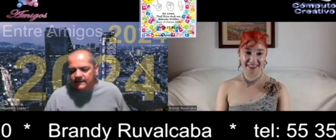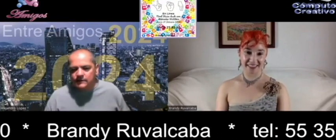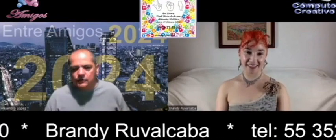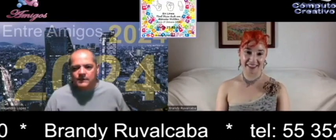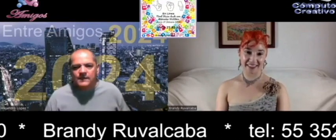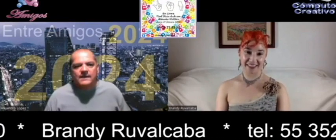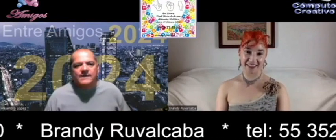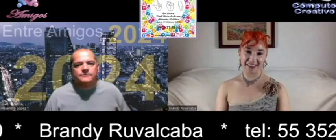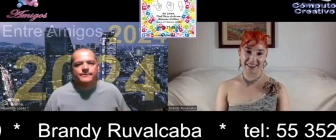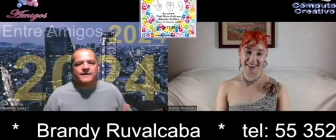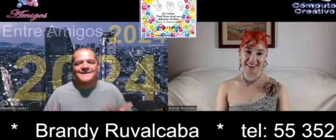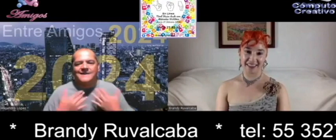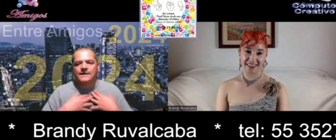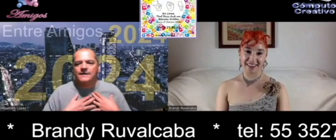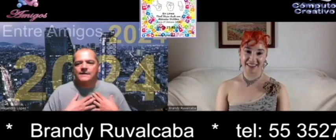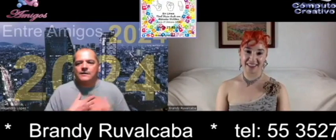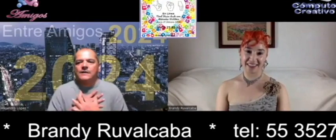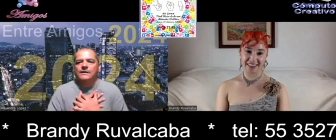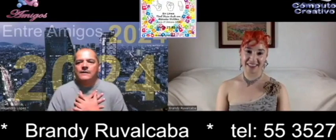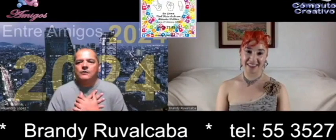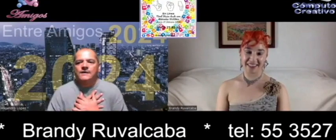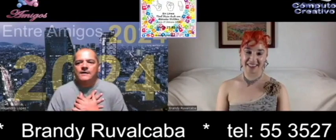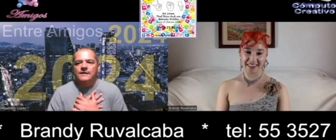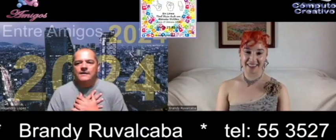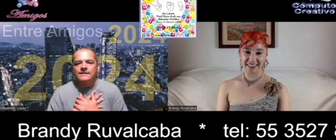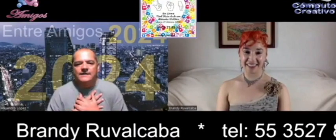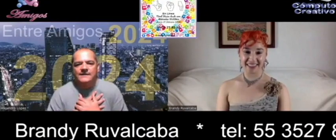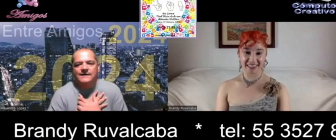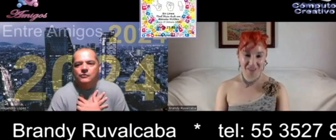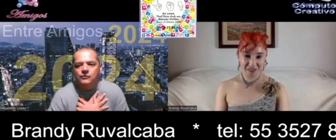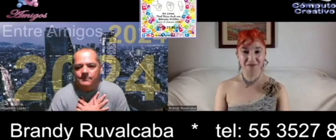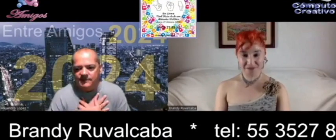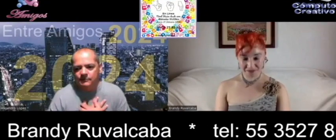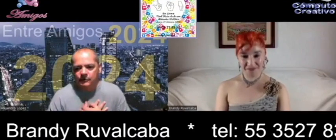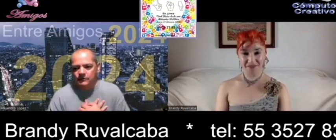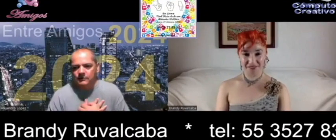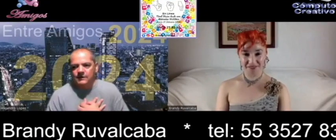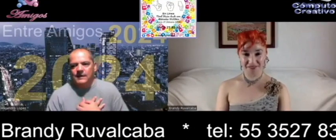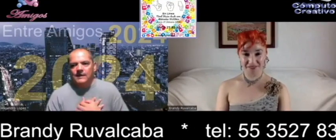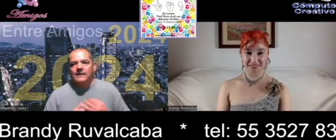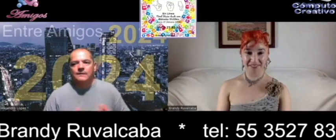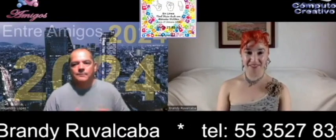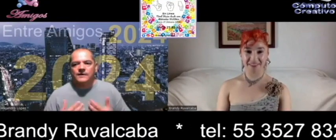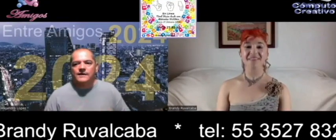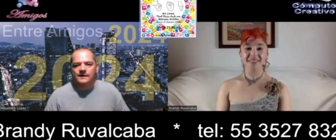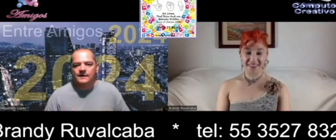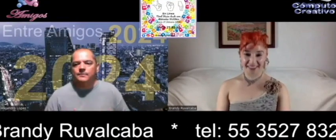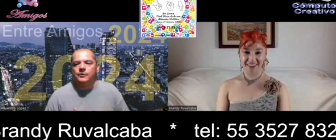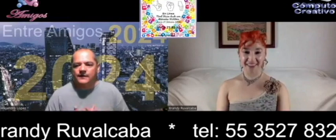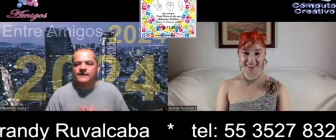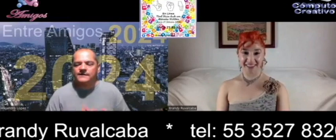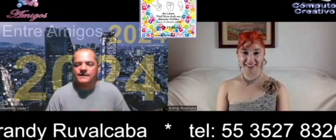lo quieras, sino que es parte integral de lo que sería uno mismo, ¿no?